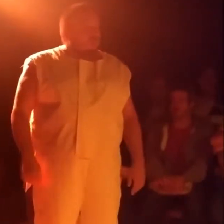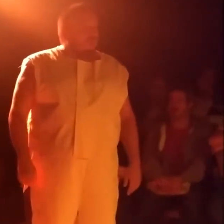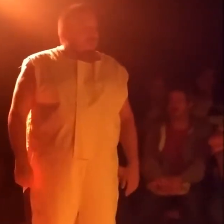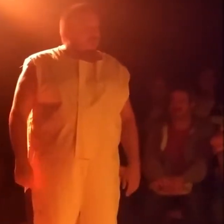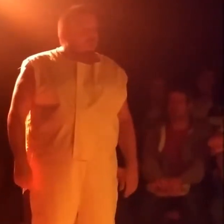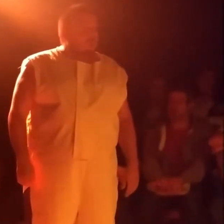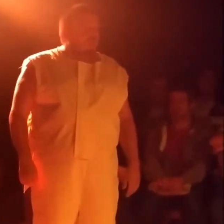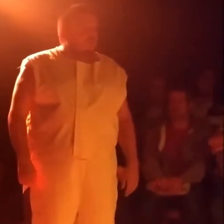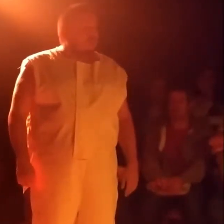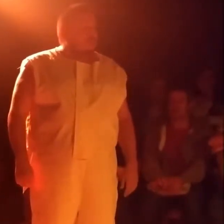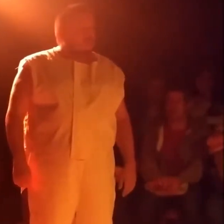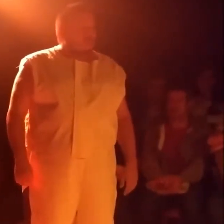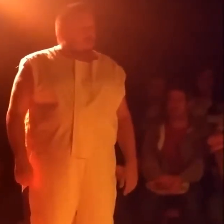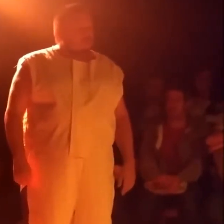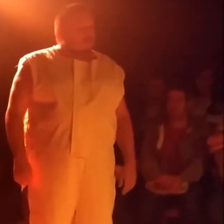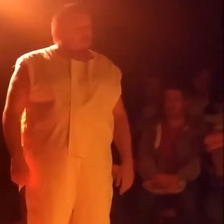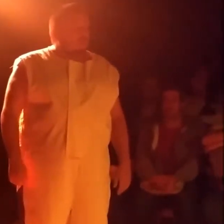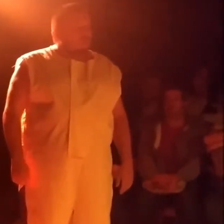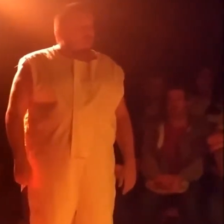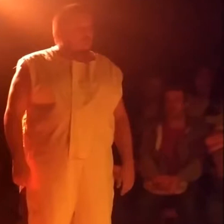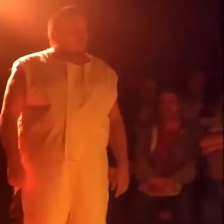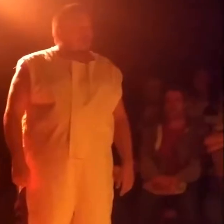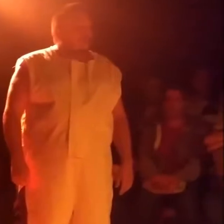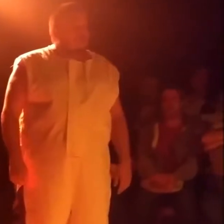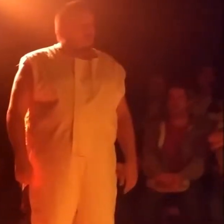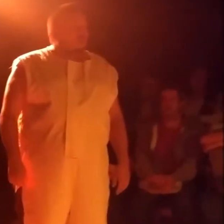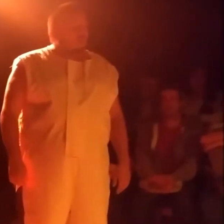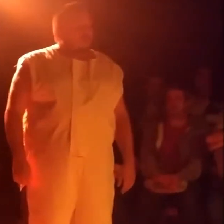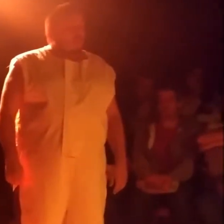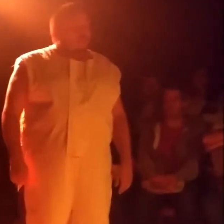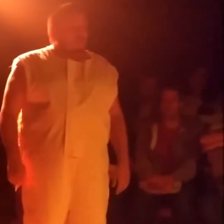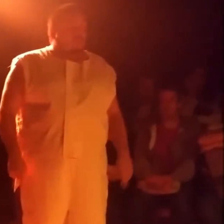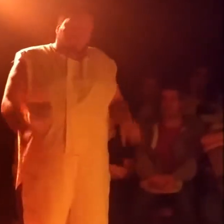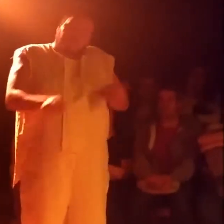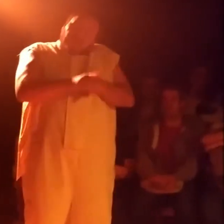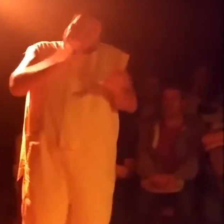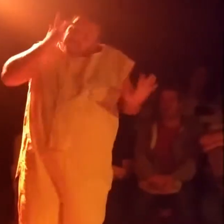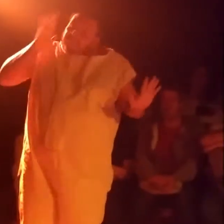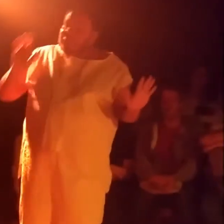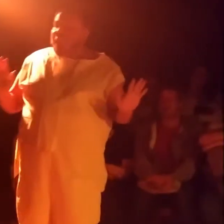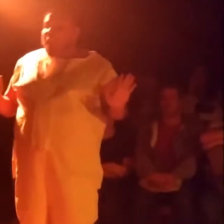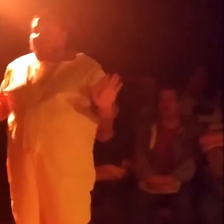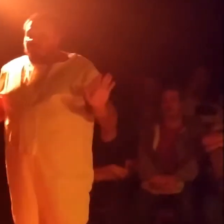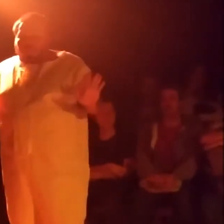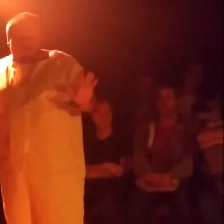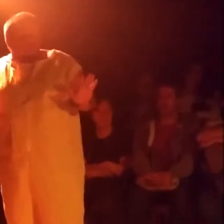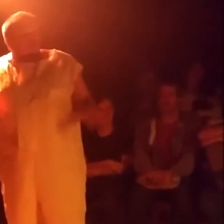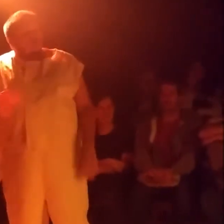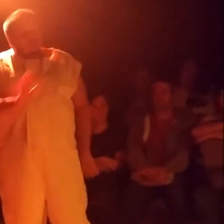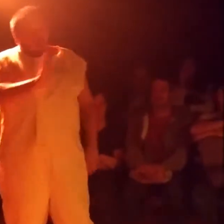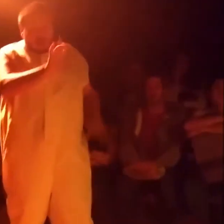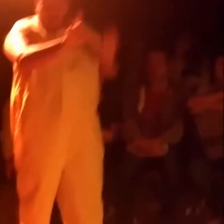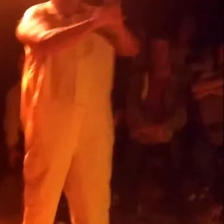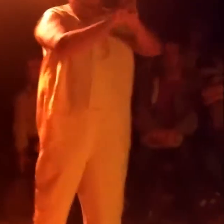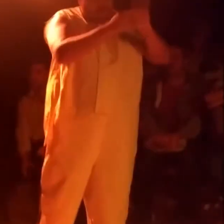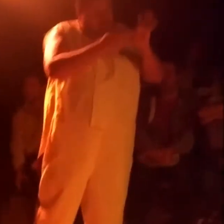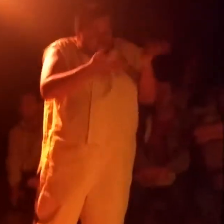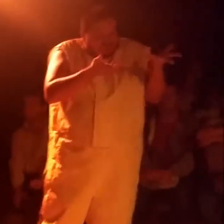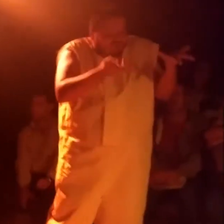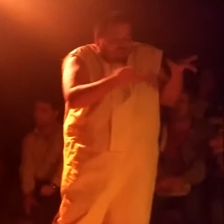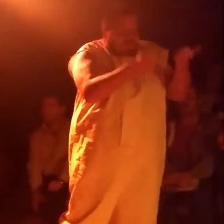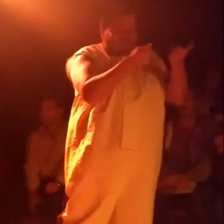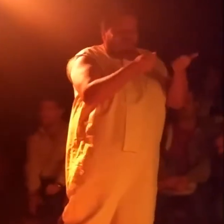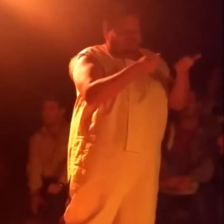Eu acho perfeito que a justiça se encarregue desses pormenores. Também acho. A lei é bem